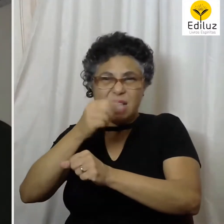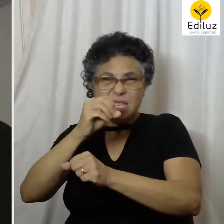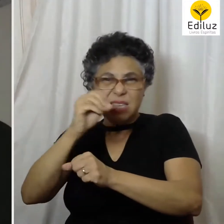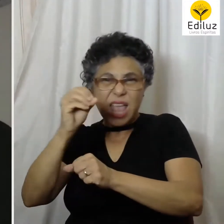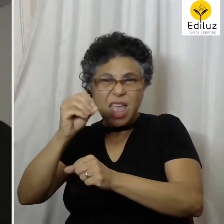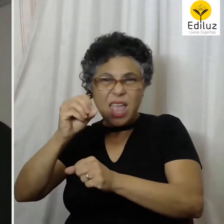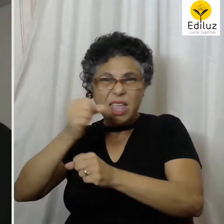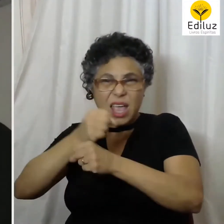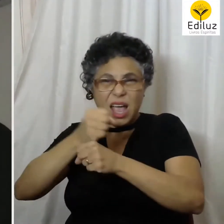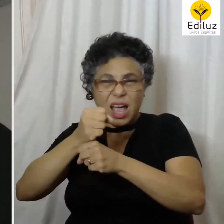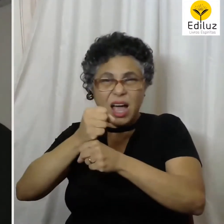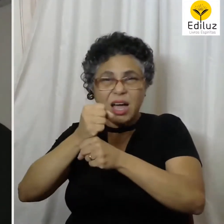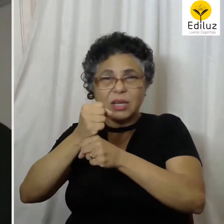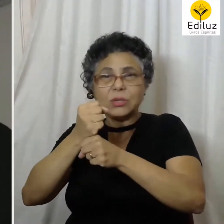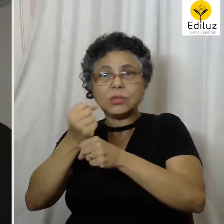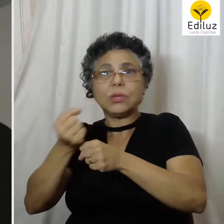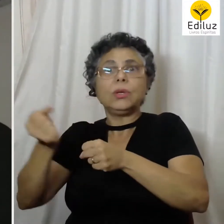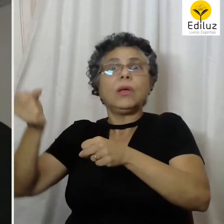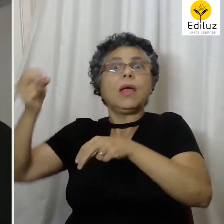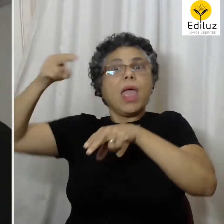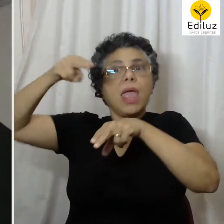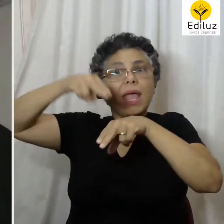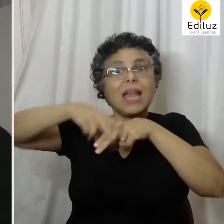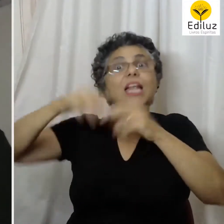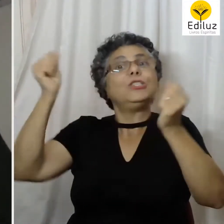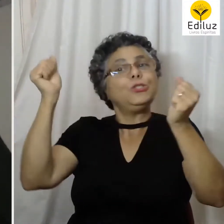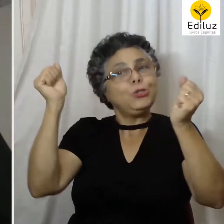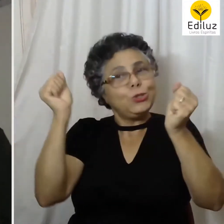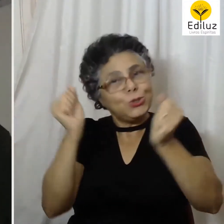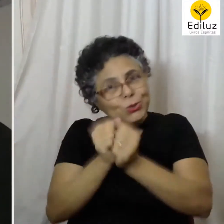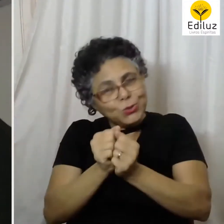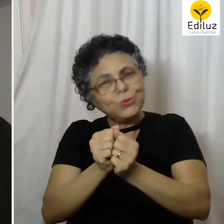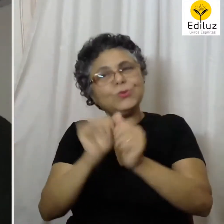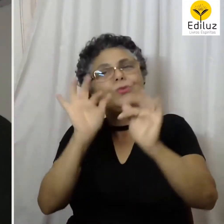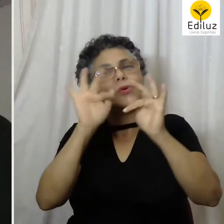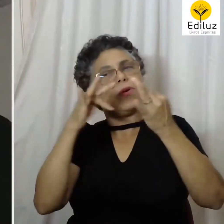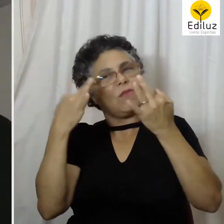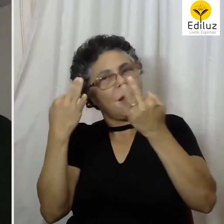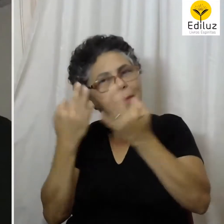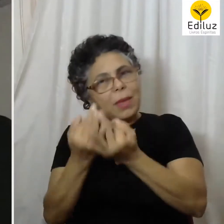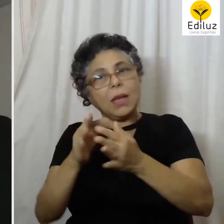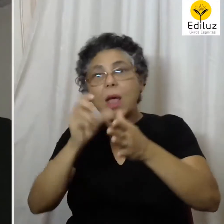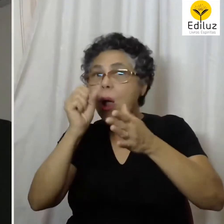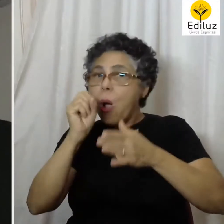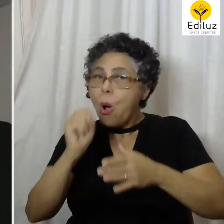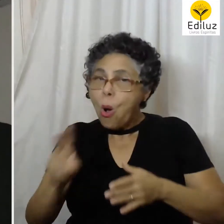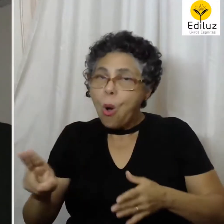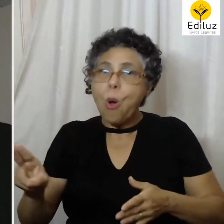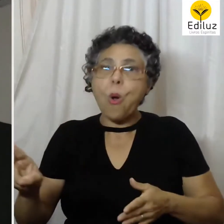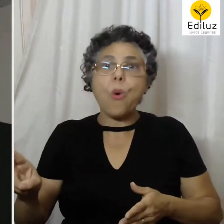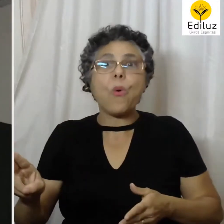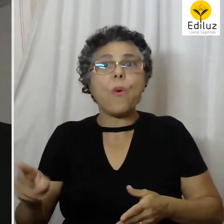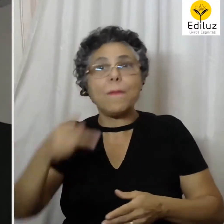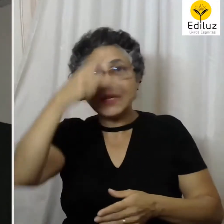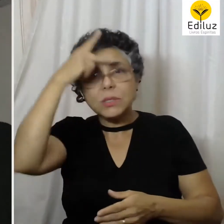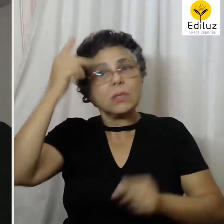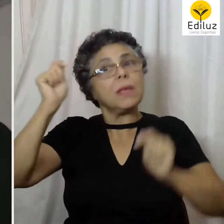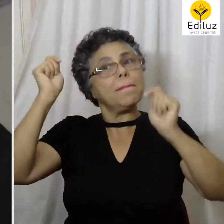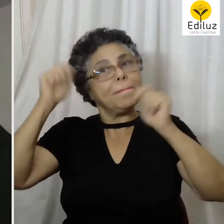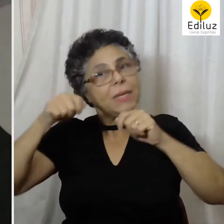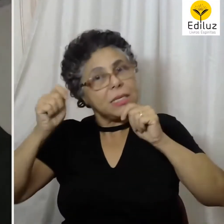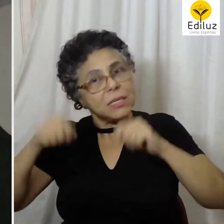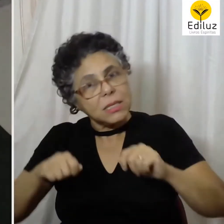para encarnar junto com aqueles com quem eles precisam se relacionar num